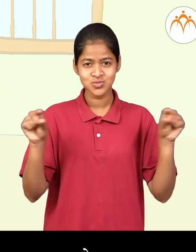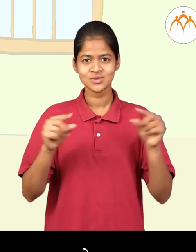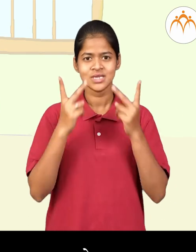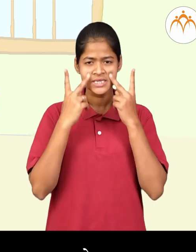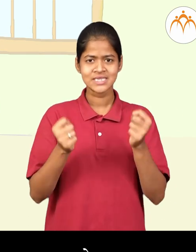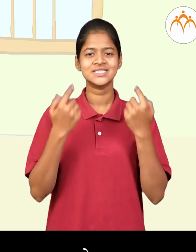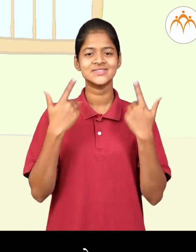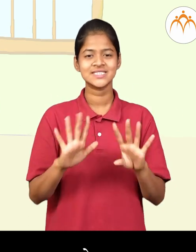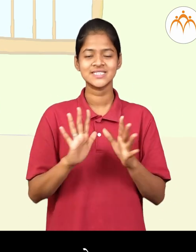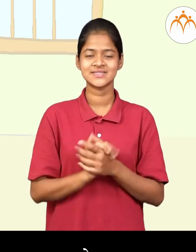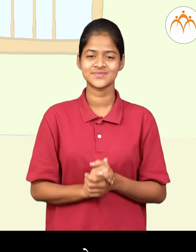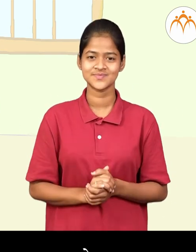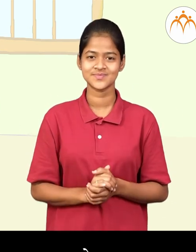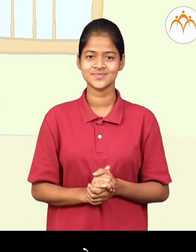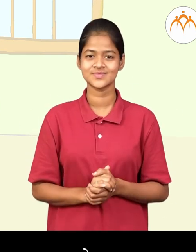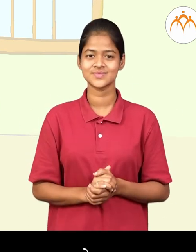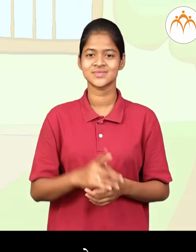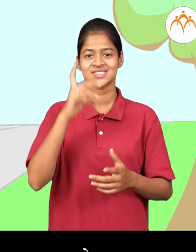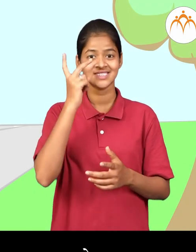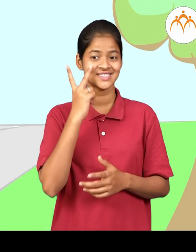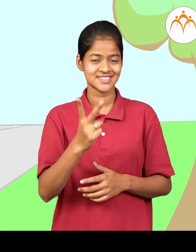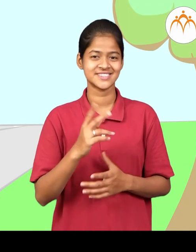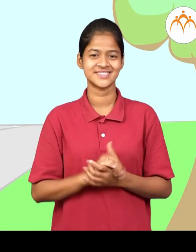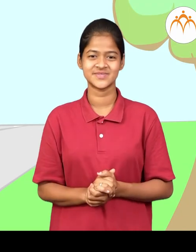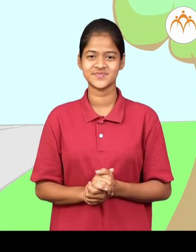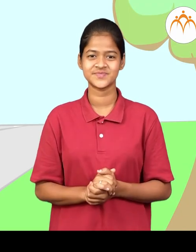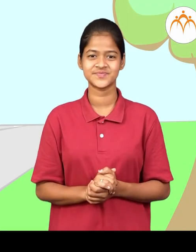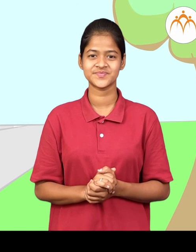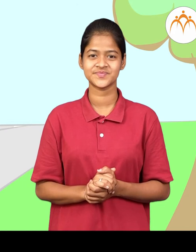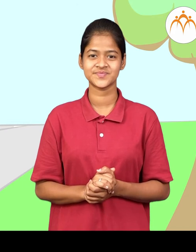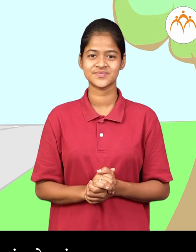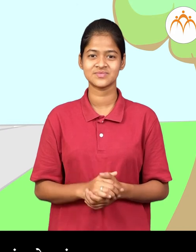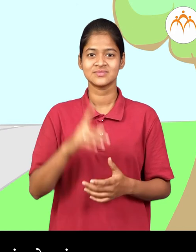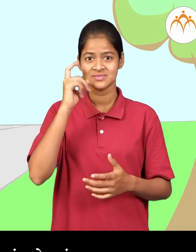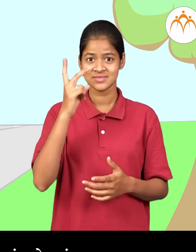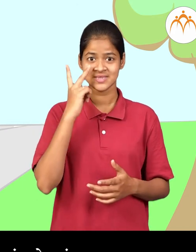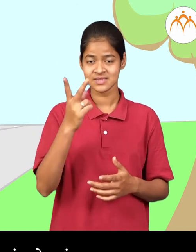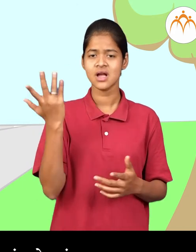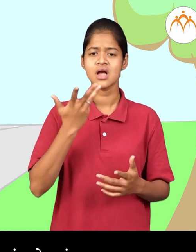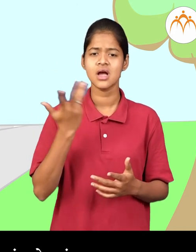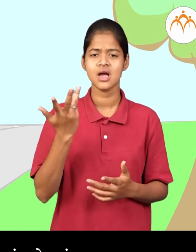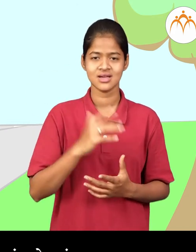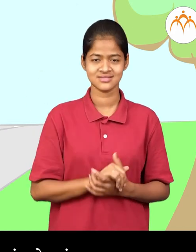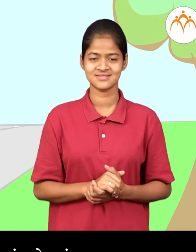प्रयत्न केला अव कि चित्र पहाड़ या चित्त रात रुकने